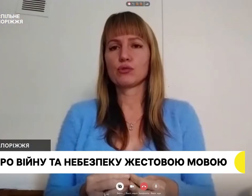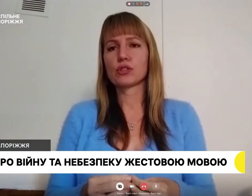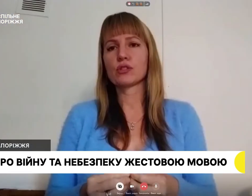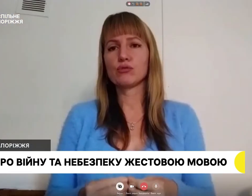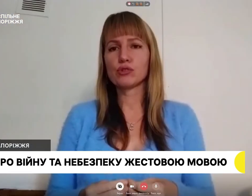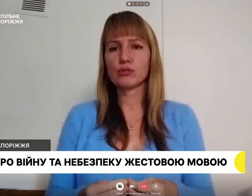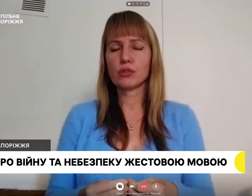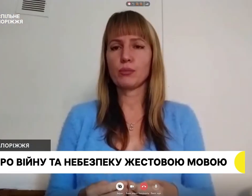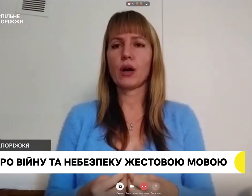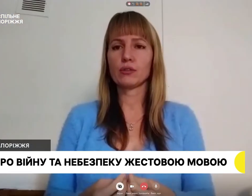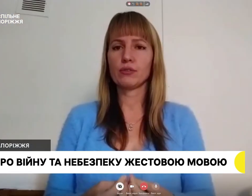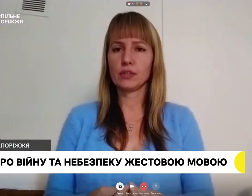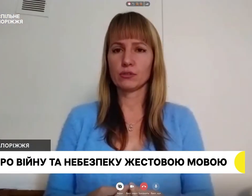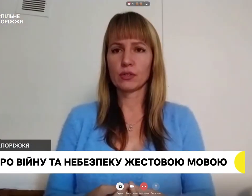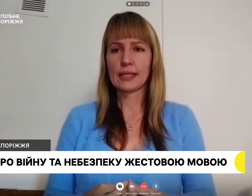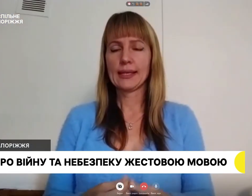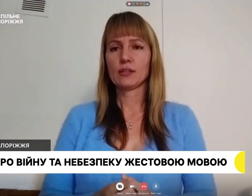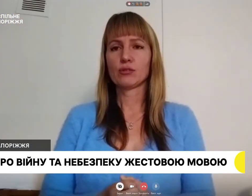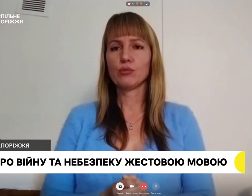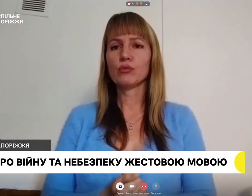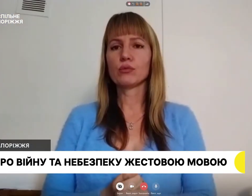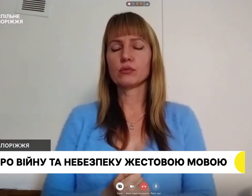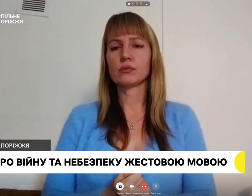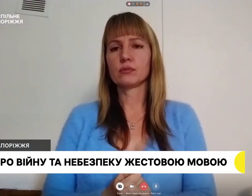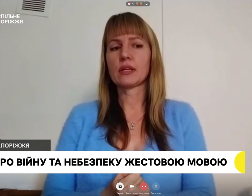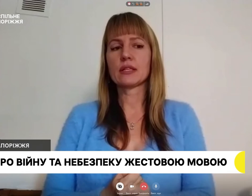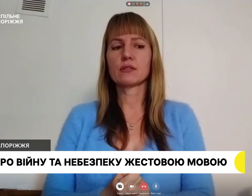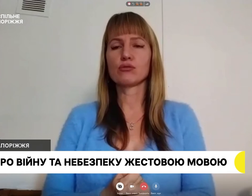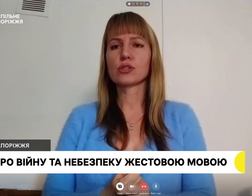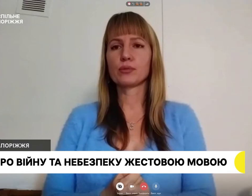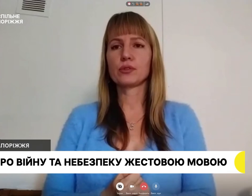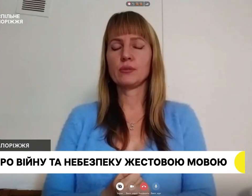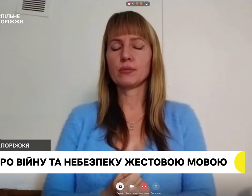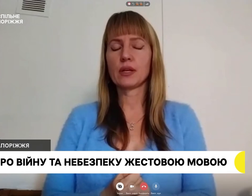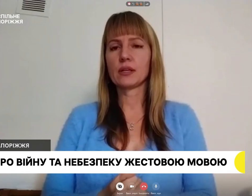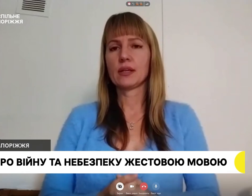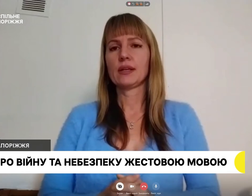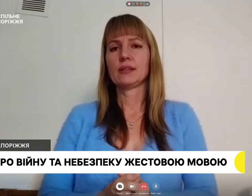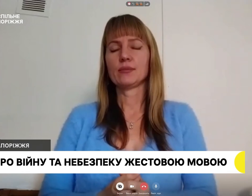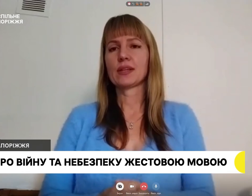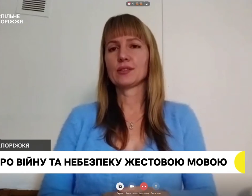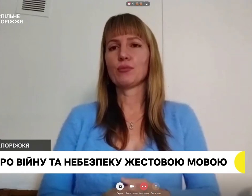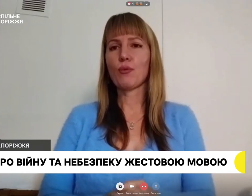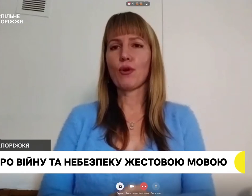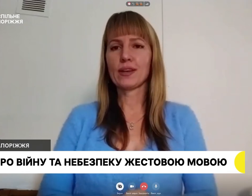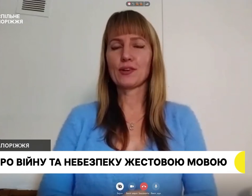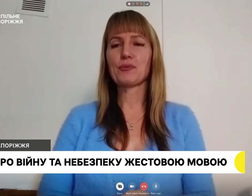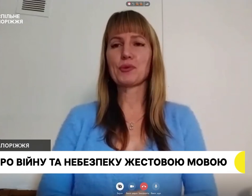дуже незручно і погано видно. Тому наразі дуже потрібна нам така допомога, як